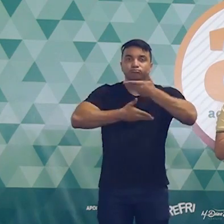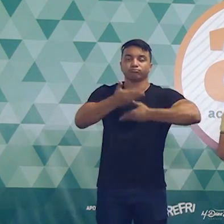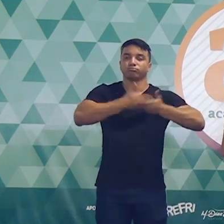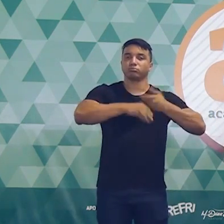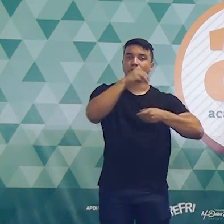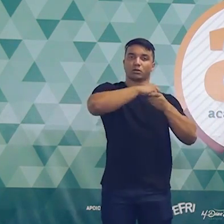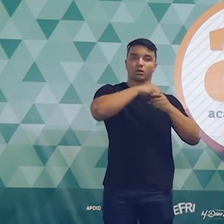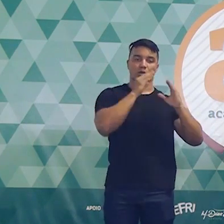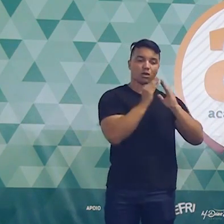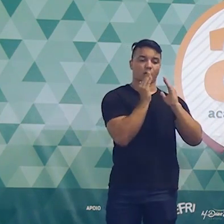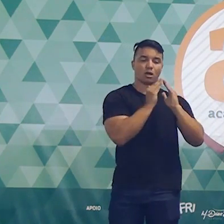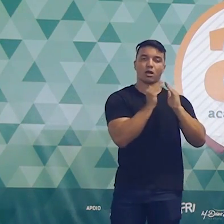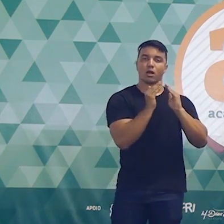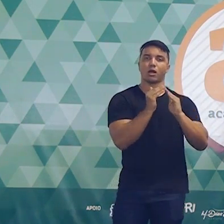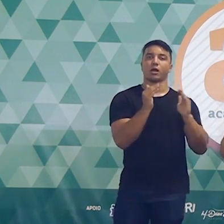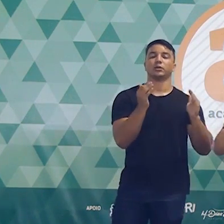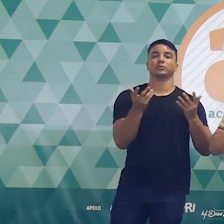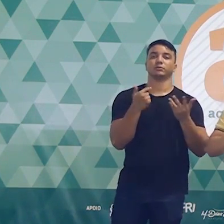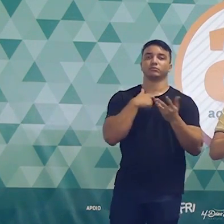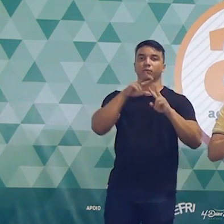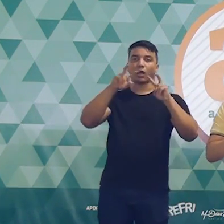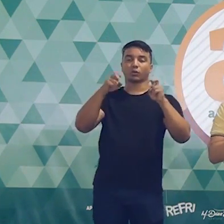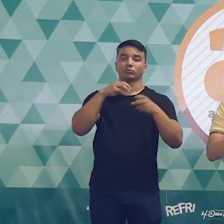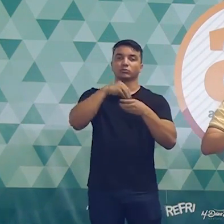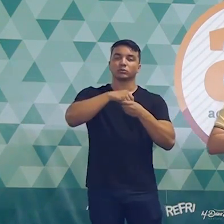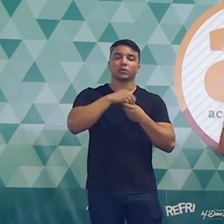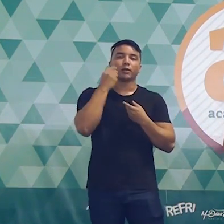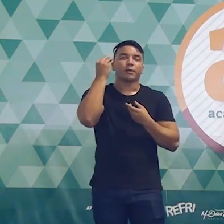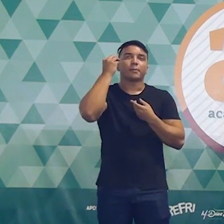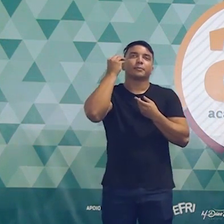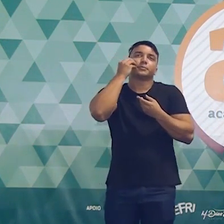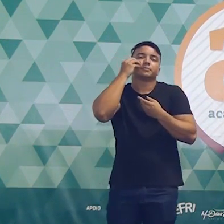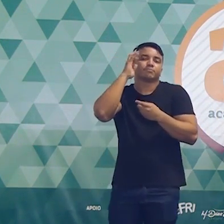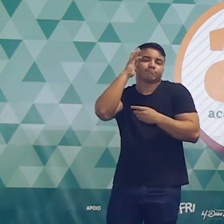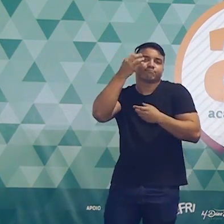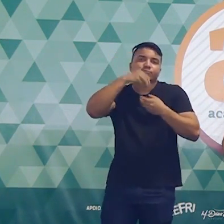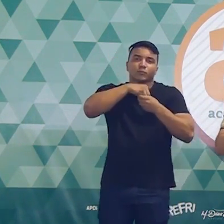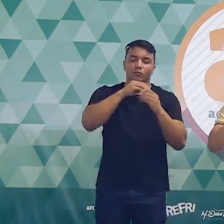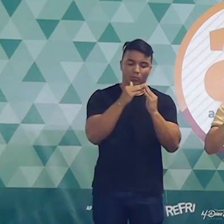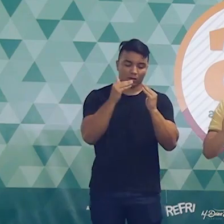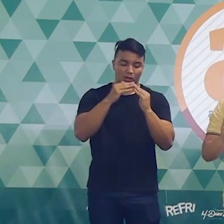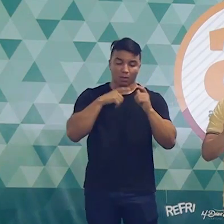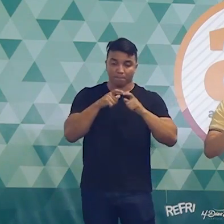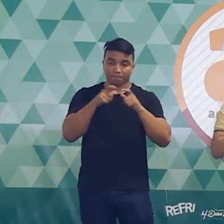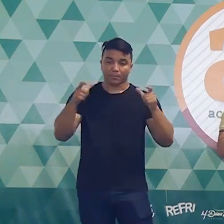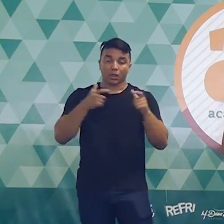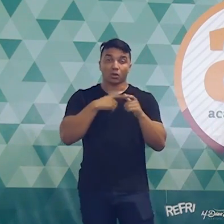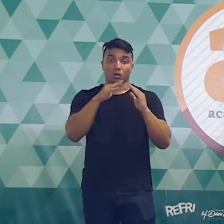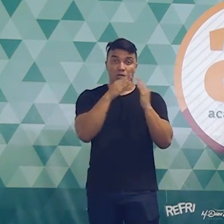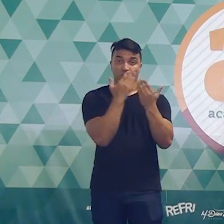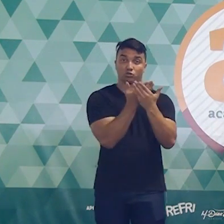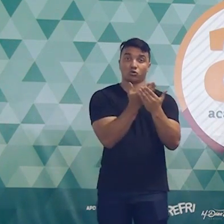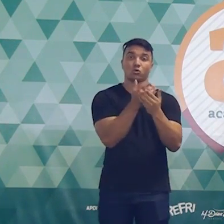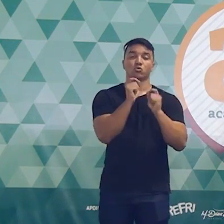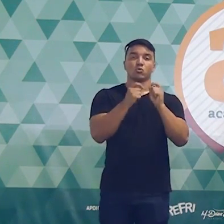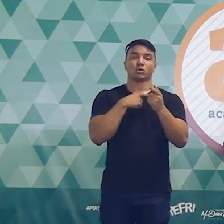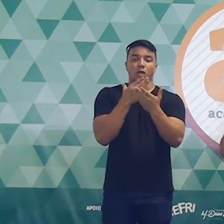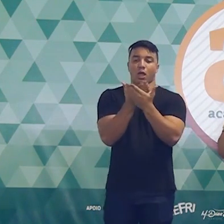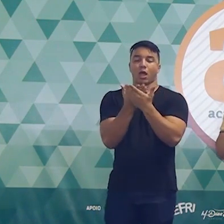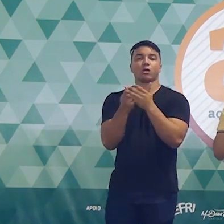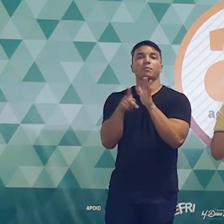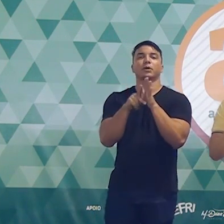mais nos lares, tentando trazer esse assunto para as reflexões domésticas. Olha, o maior empenho da escola, por meio de